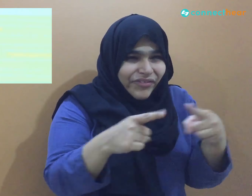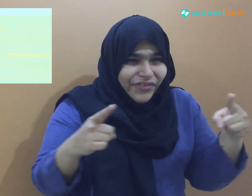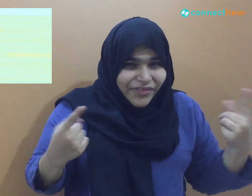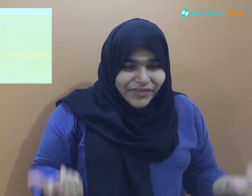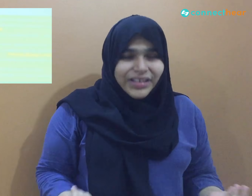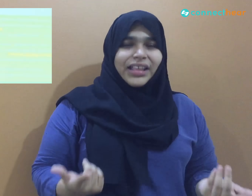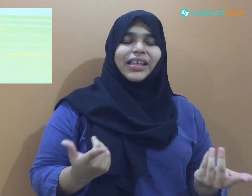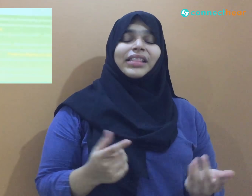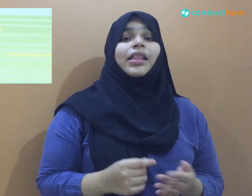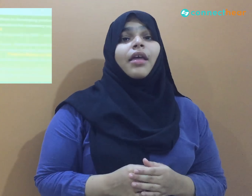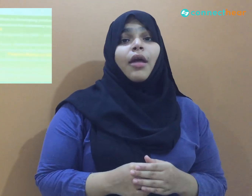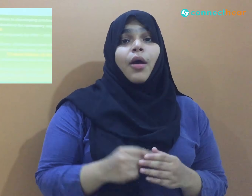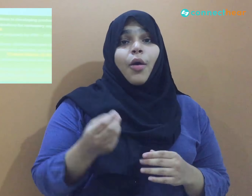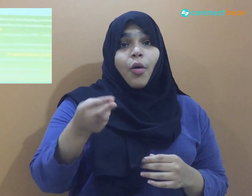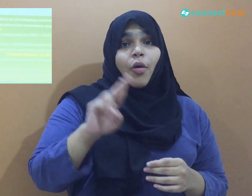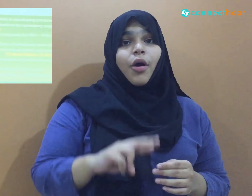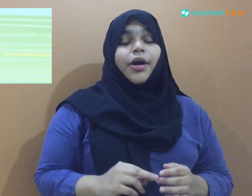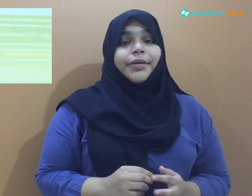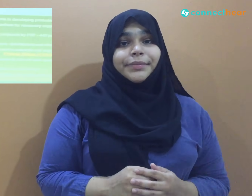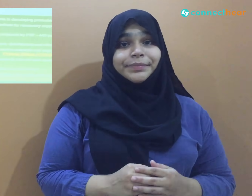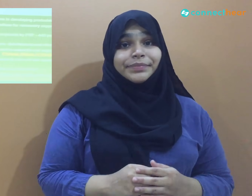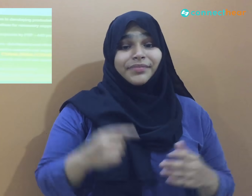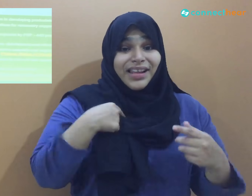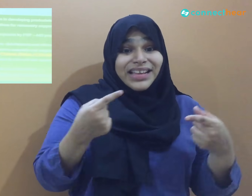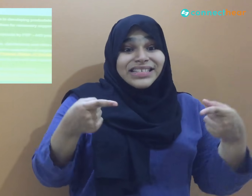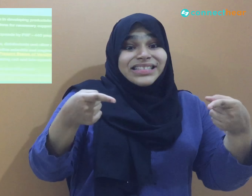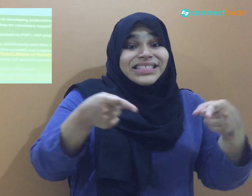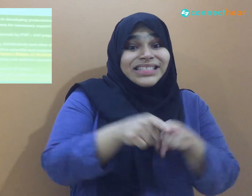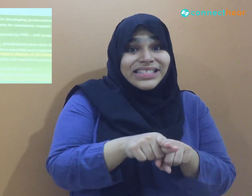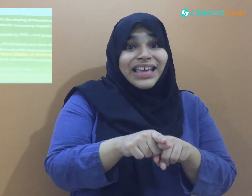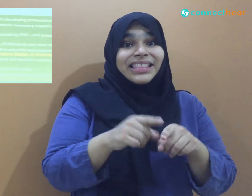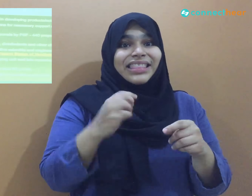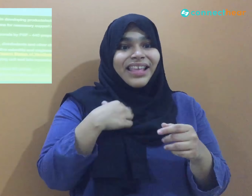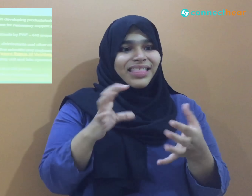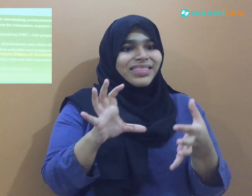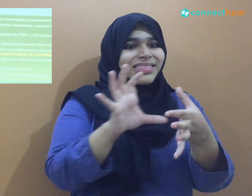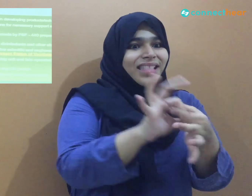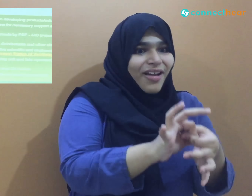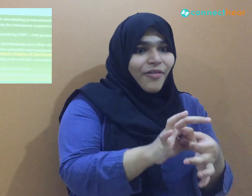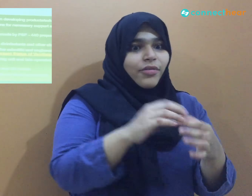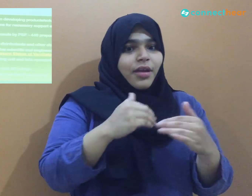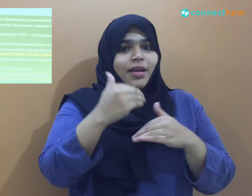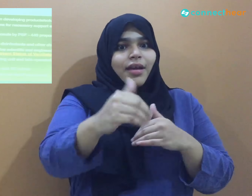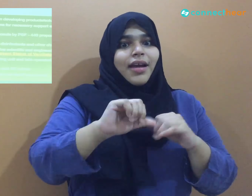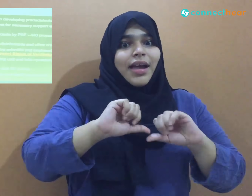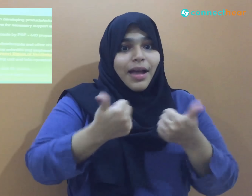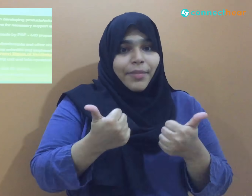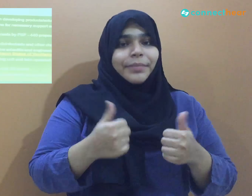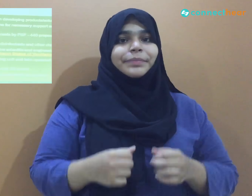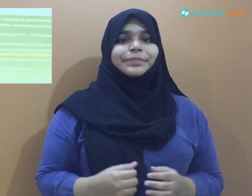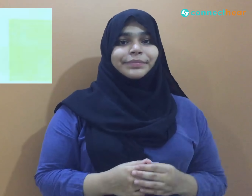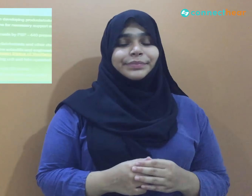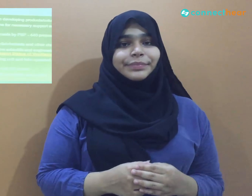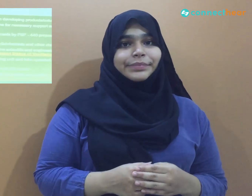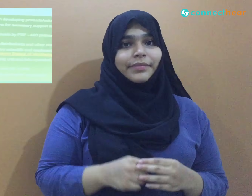سر اس میں جن کے ساتھ ہم نے ٹاسک, یہ ذرا